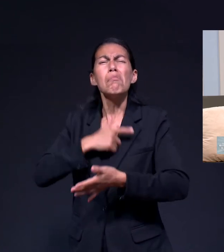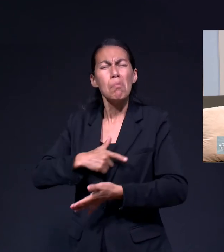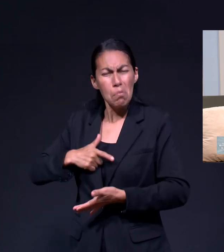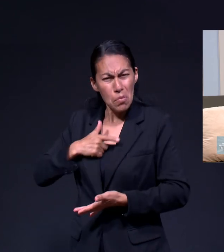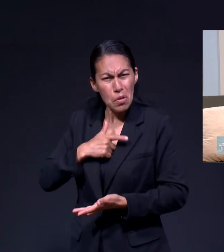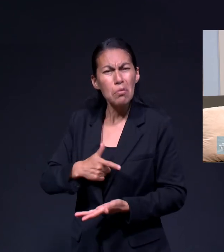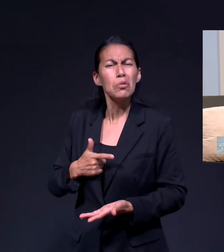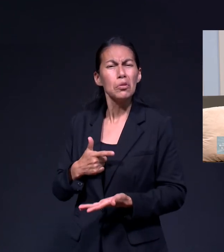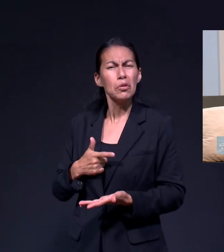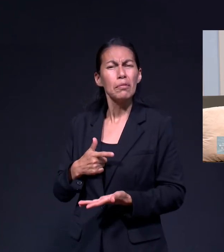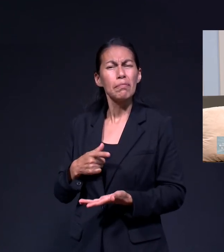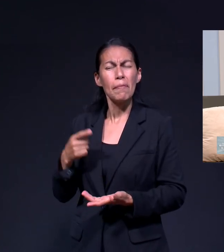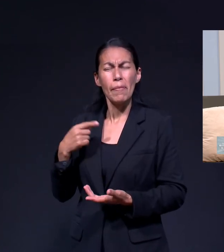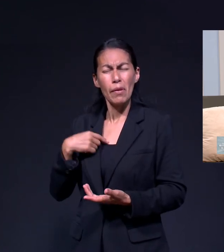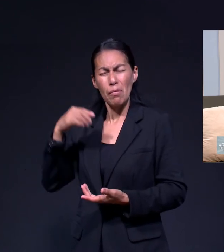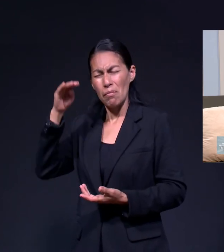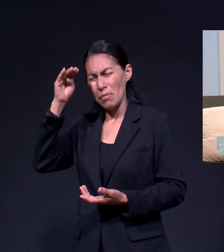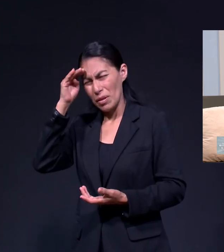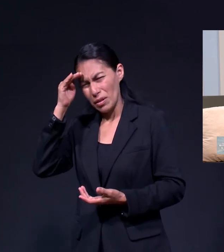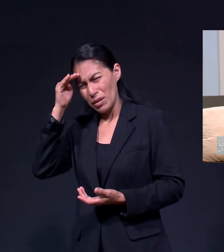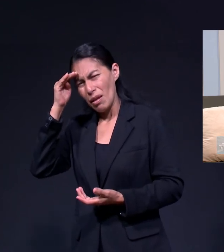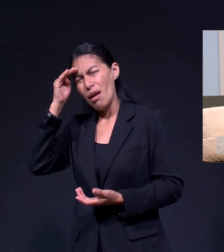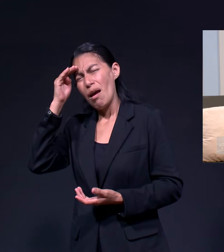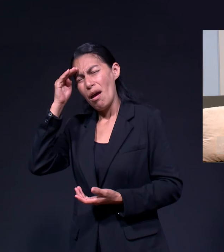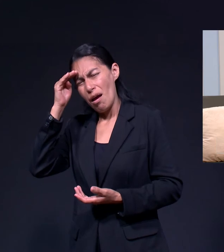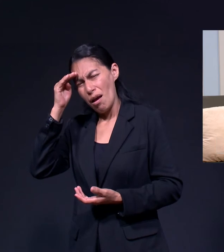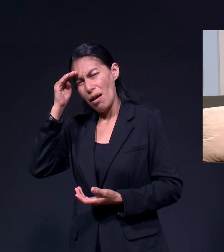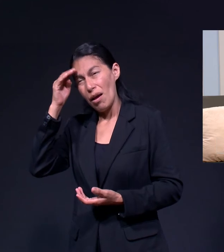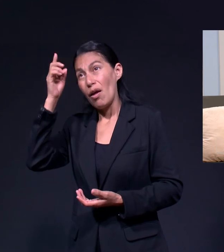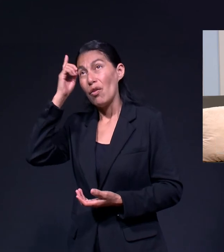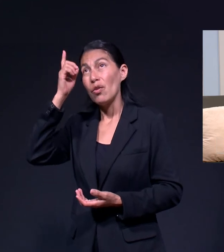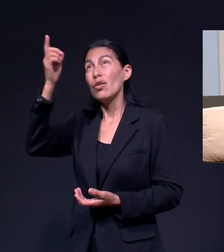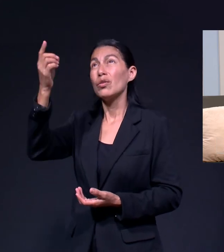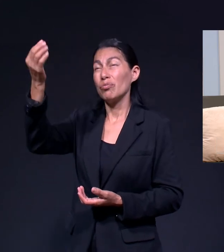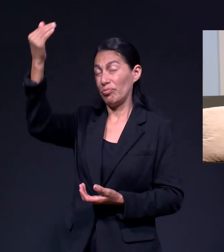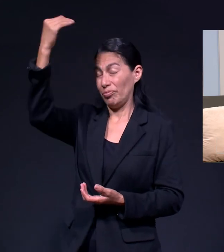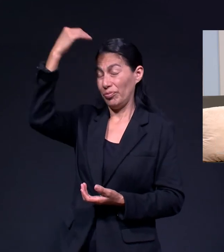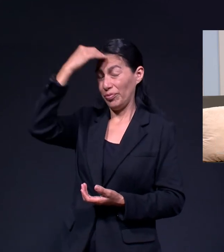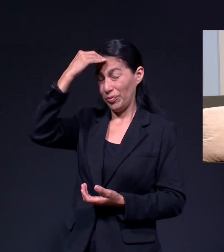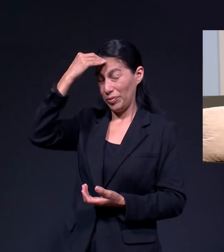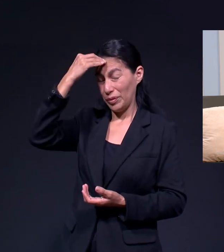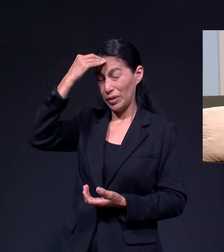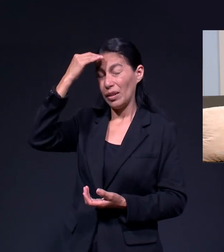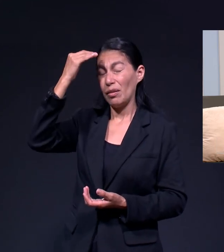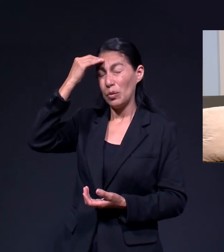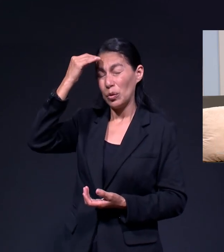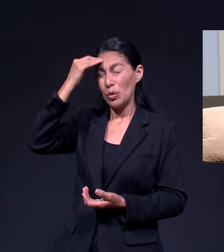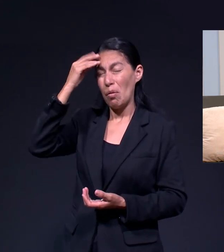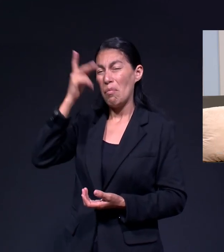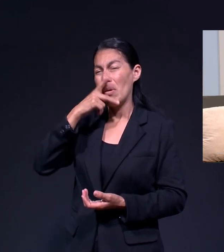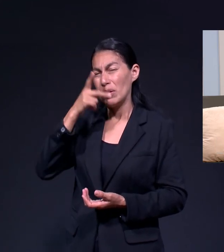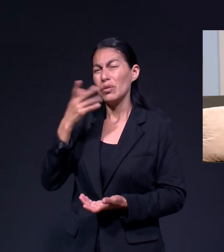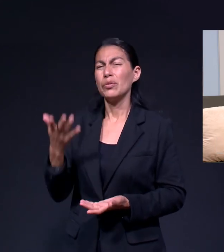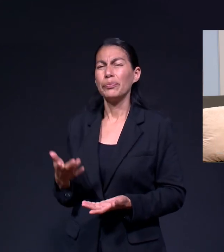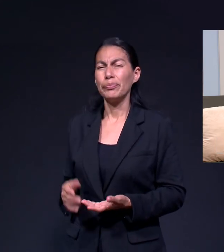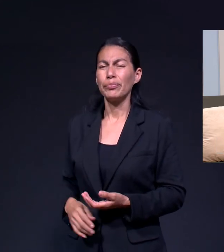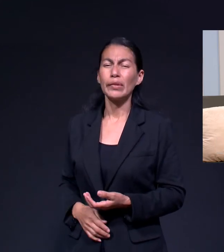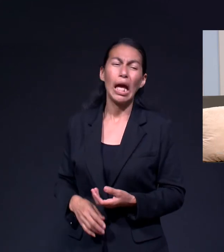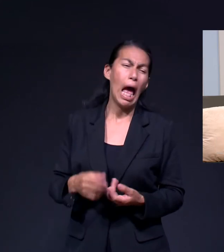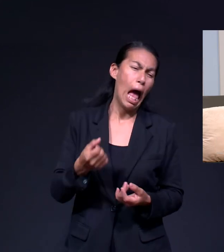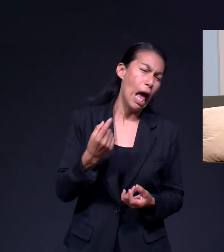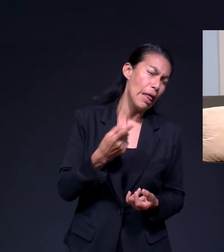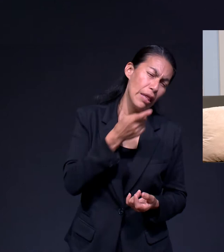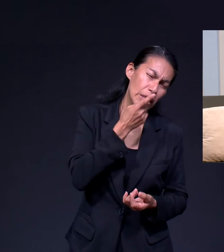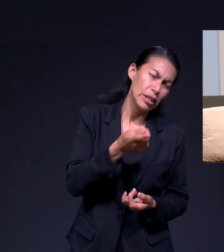gusta predicar y es la única carrera que se me ocurrió a estudiar más bien que dios me puso en la mente